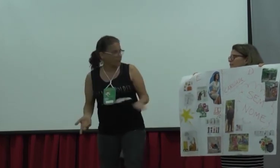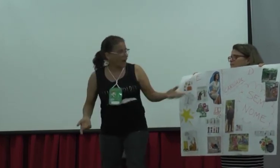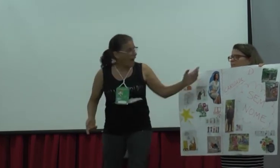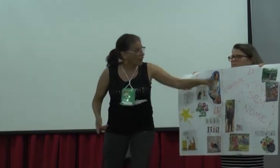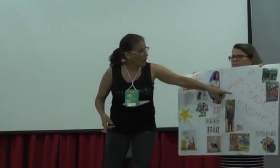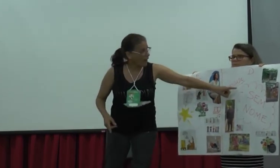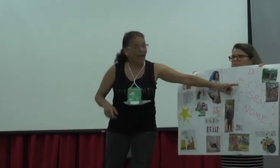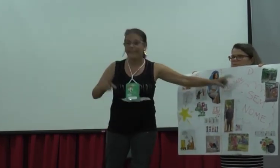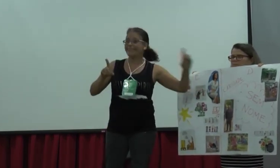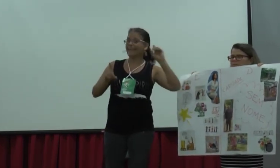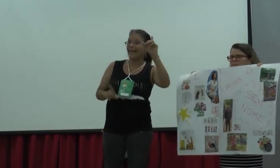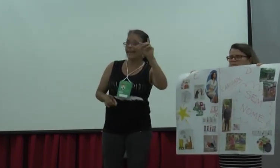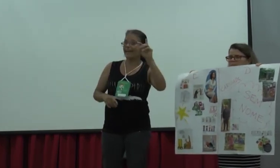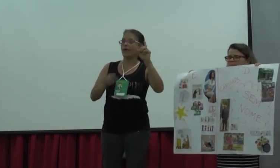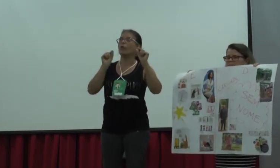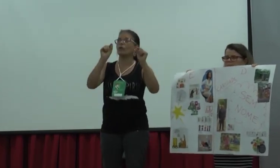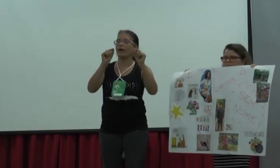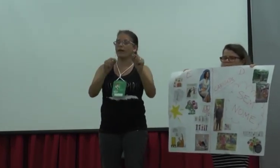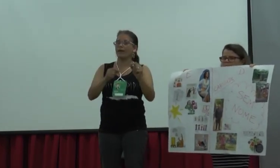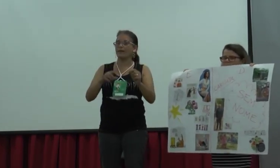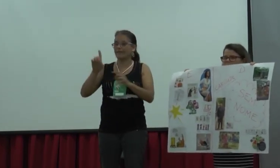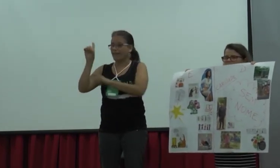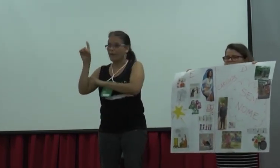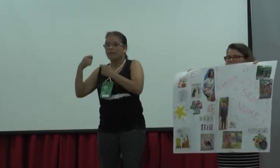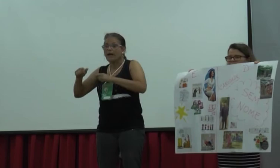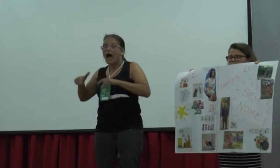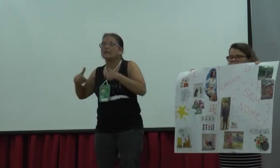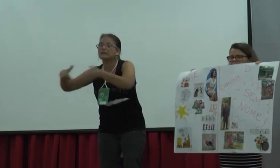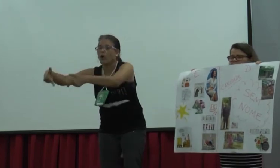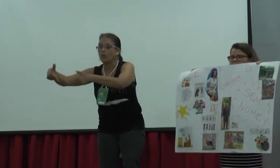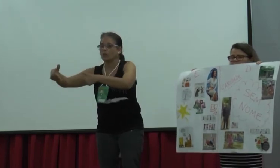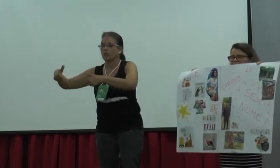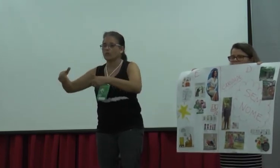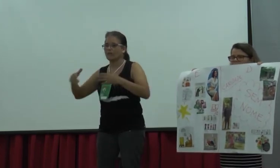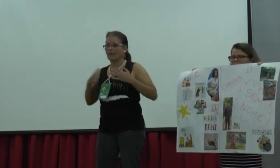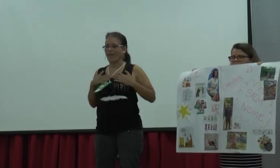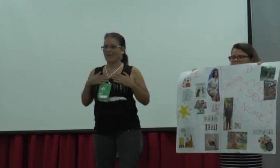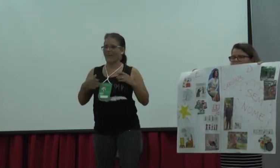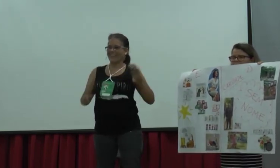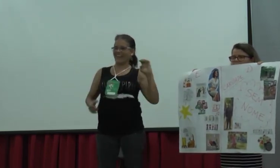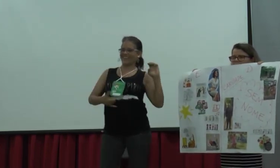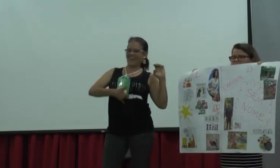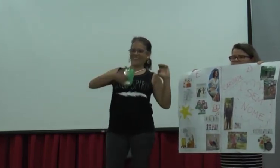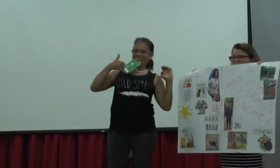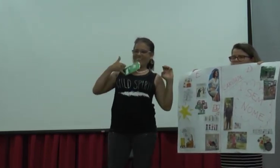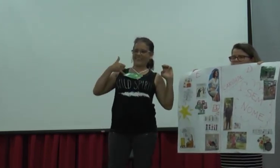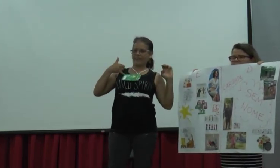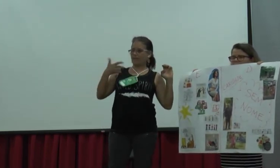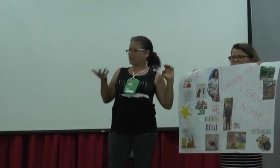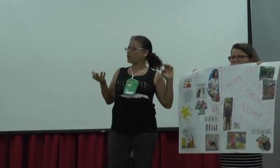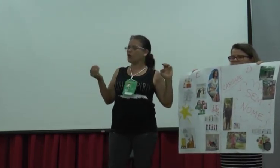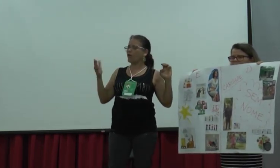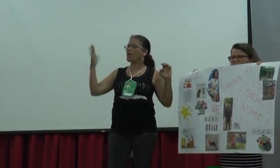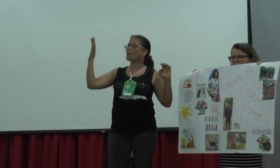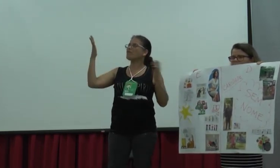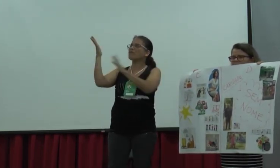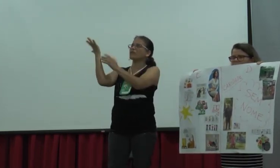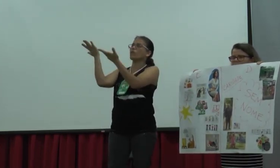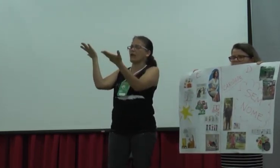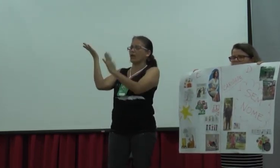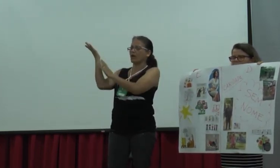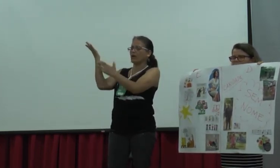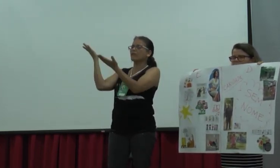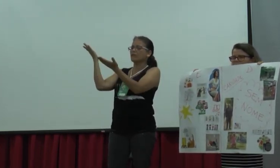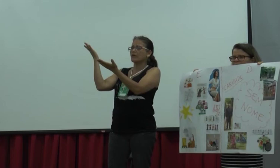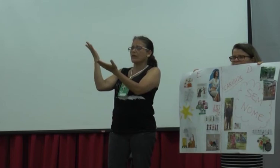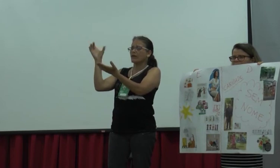estrelismo. É preciso ajudar um ao outro. Já a caridade, a mão direita, é uma ação, a mão